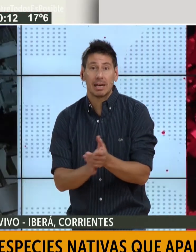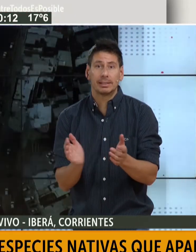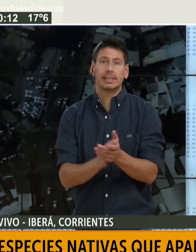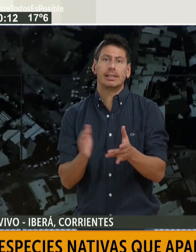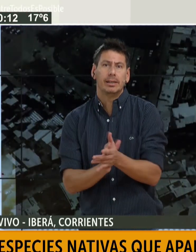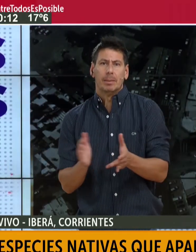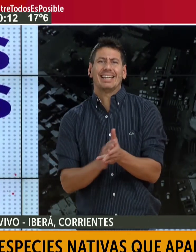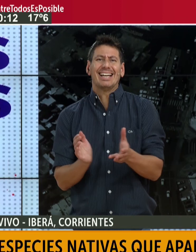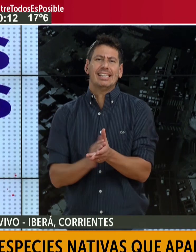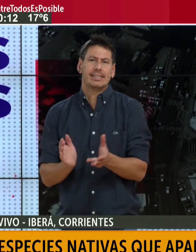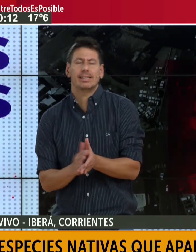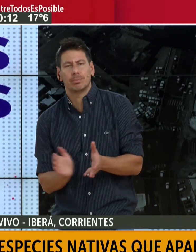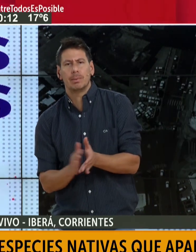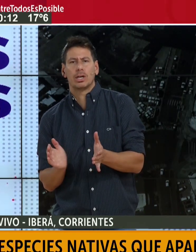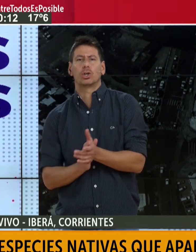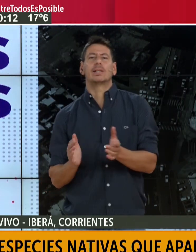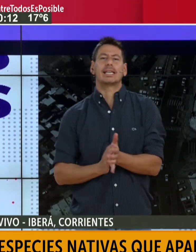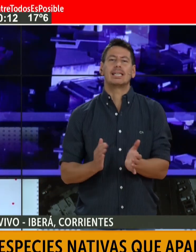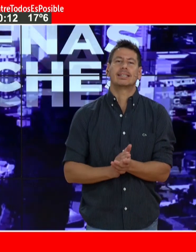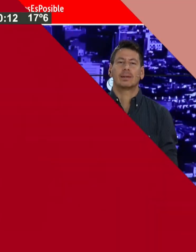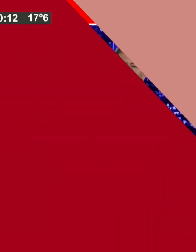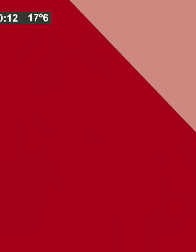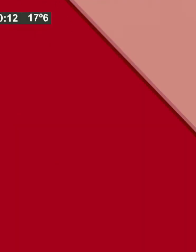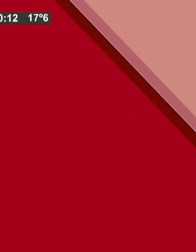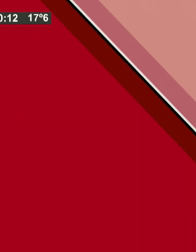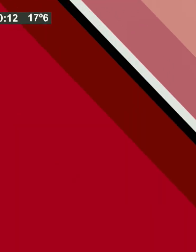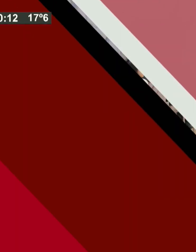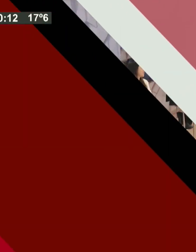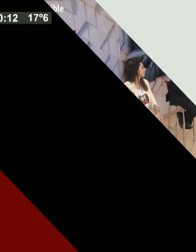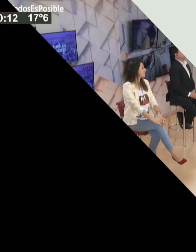Jeremías Machete, paranaense, vive en Colonia Llaneda y está trabajando allí en Iberá.